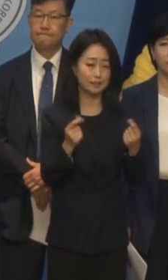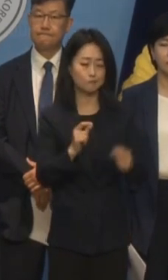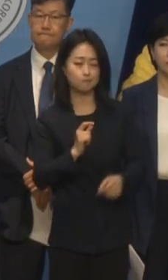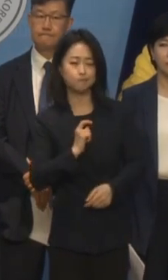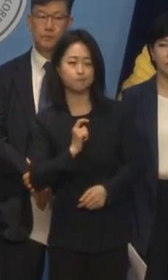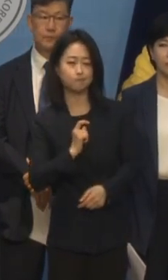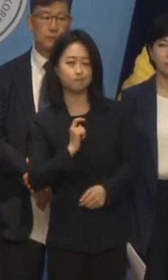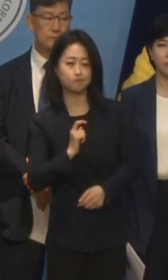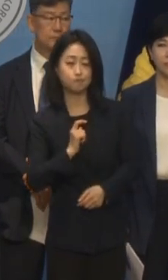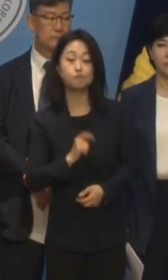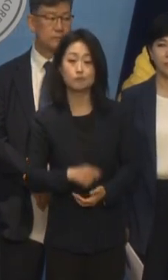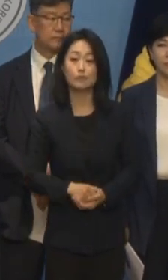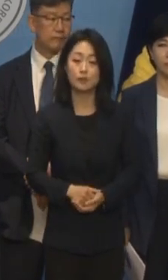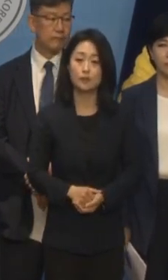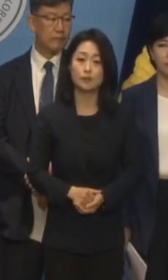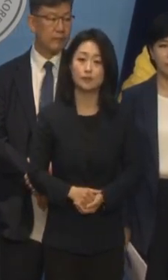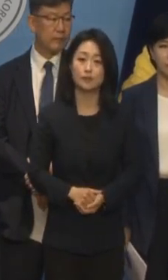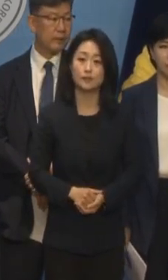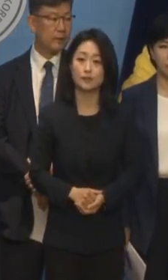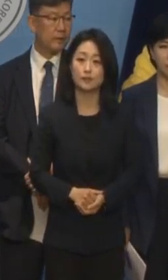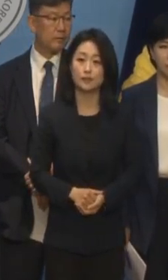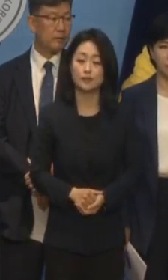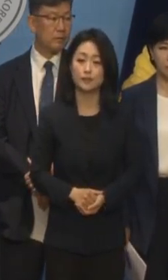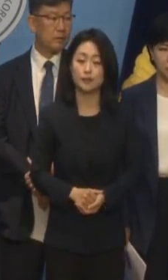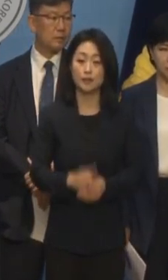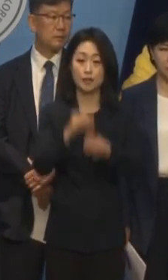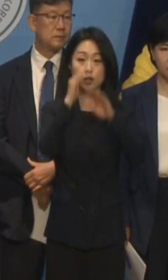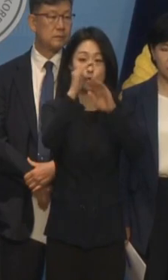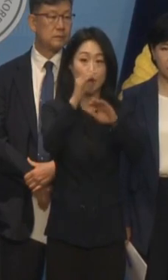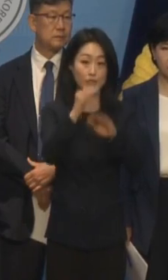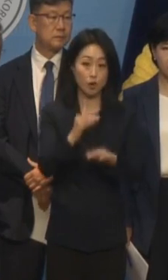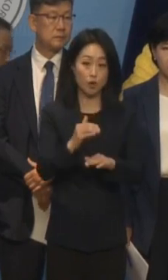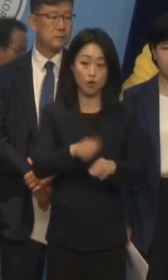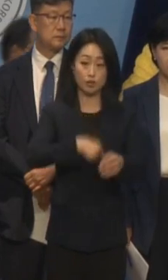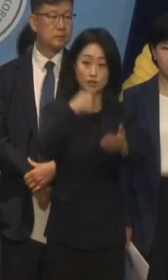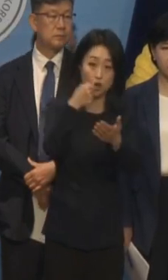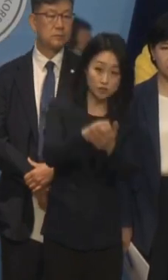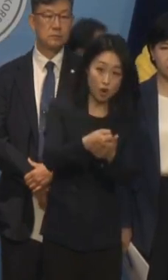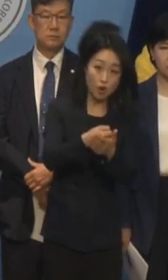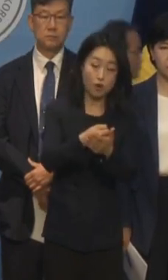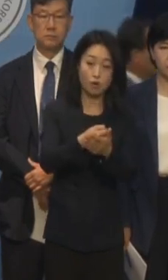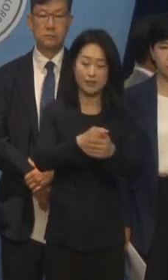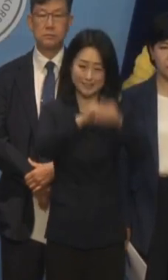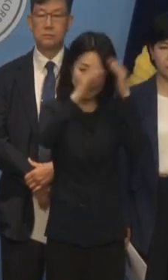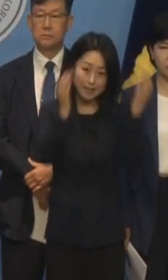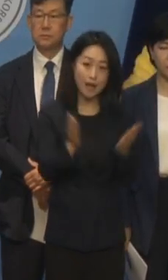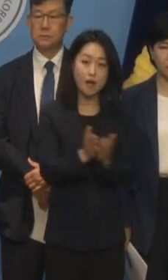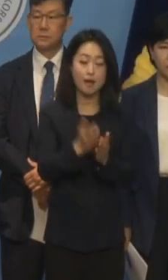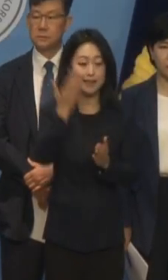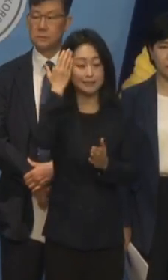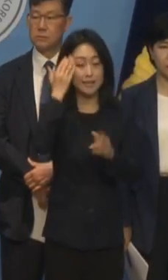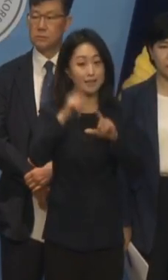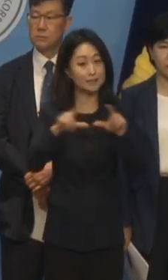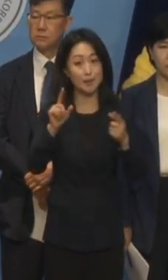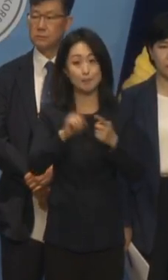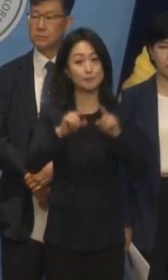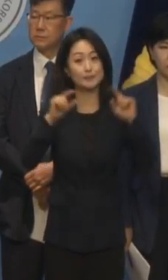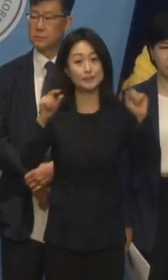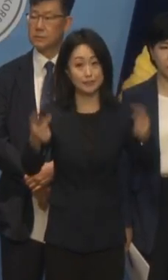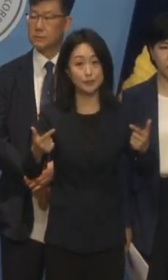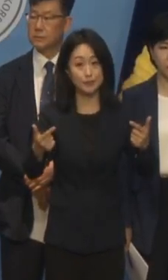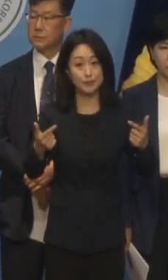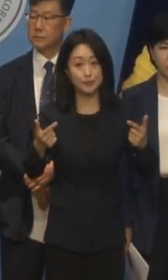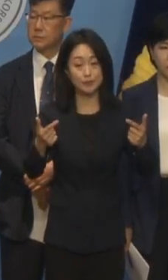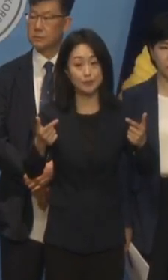강한 의구심마저 들게 합니다. 과정도 결정도 어느 것 하나 상식적이지 않기